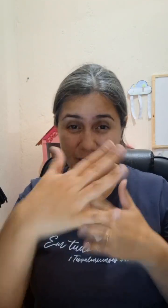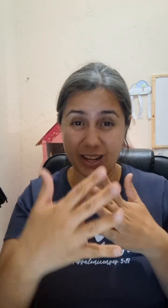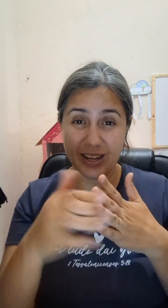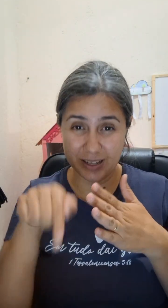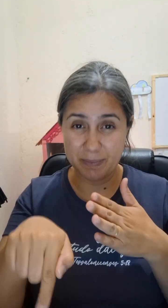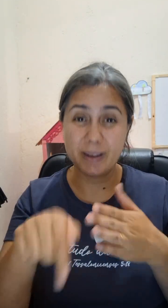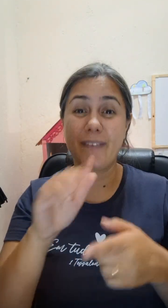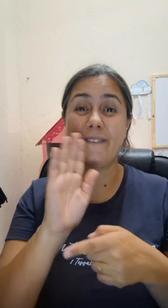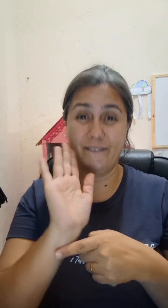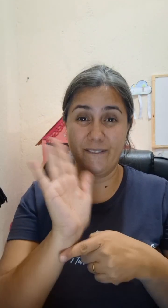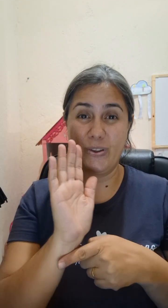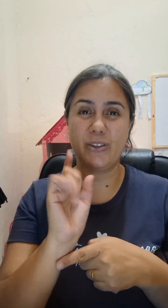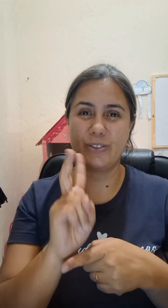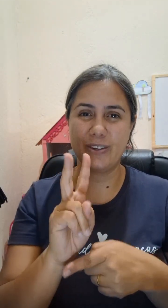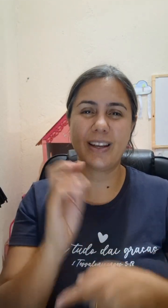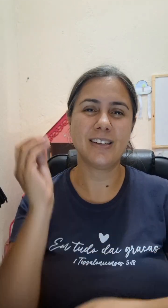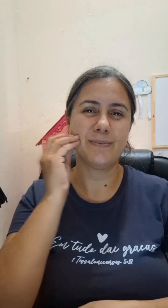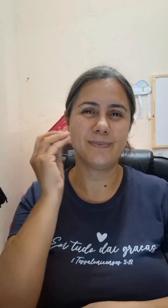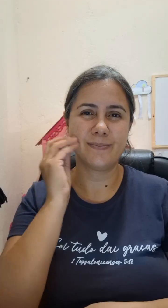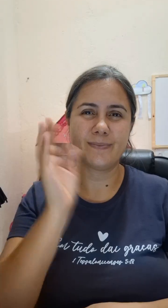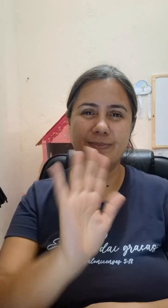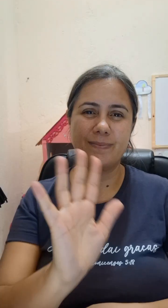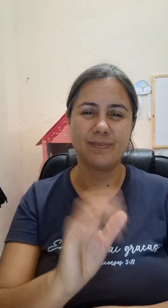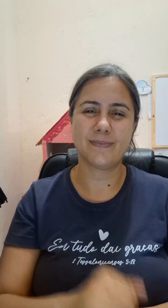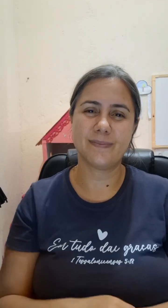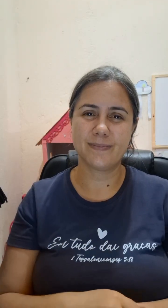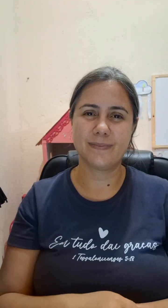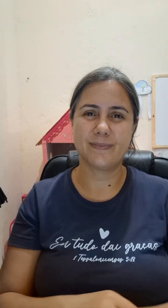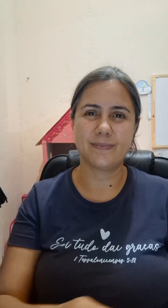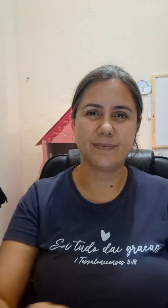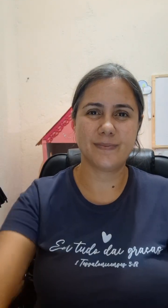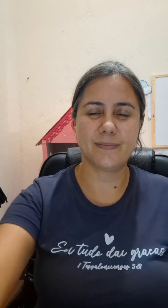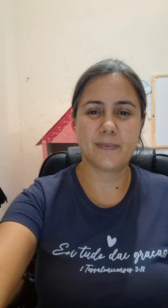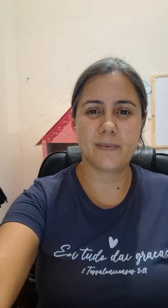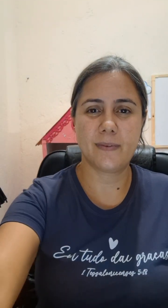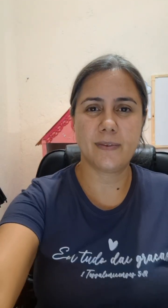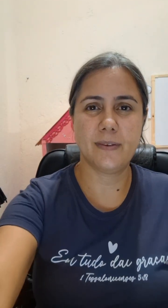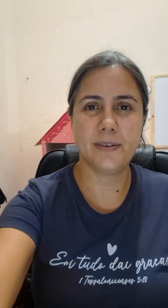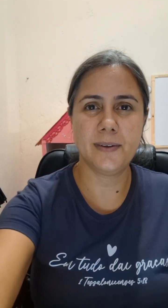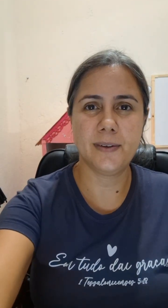maravilhoso. Veja a dica de louvor em Libras aqui no vídeo, ok? Beijos, tchau.